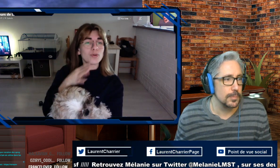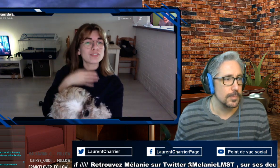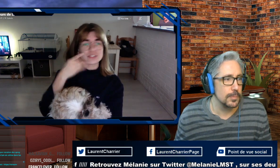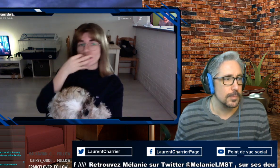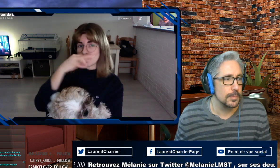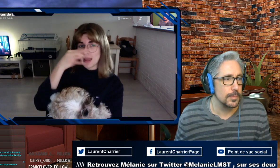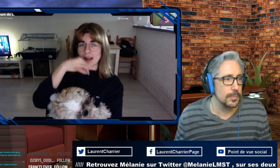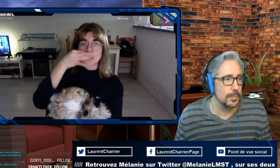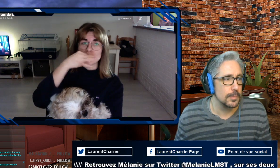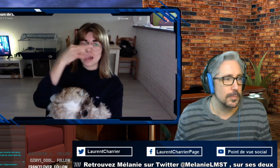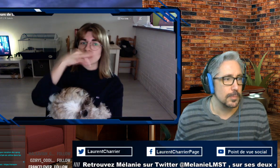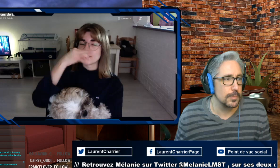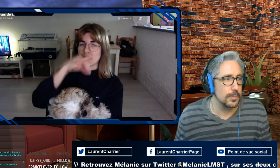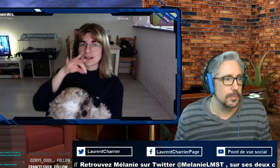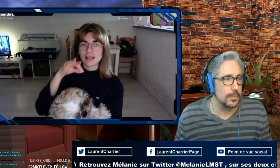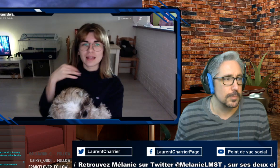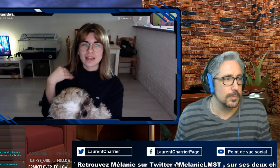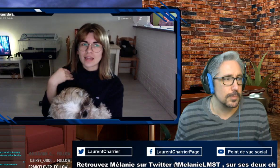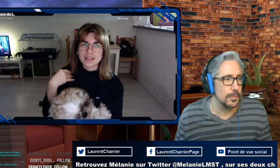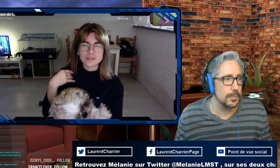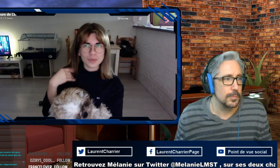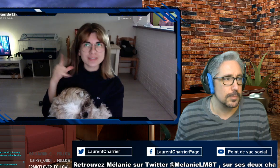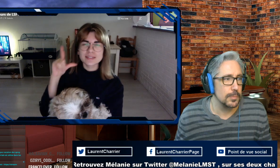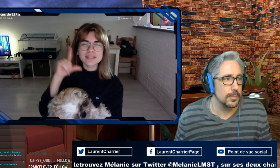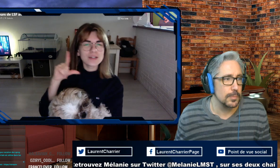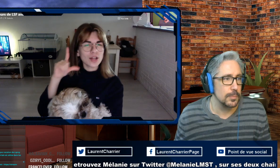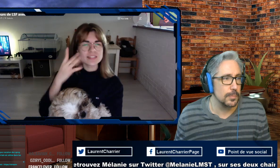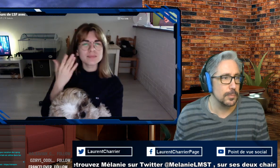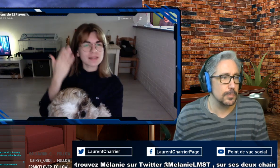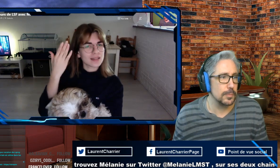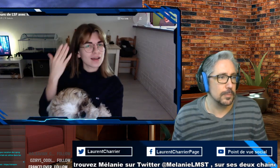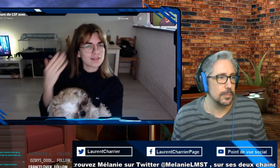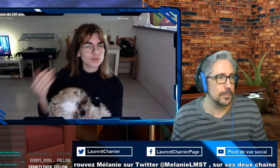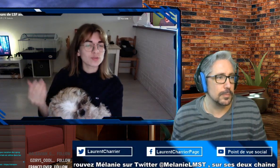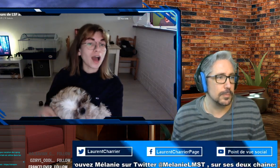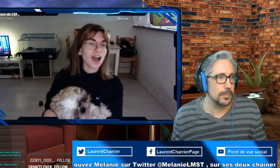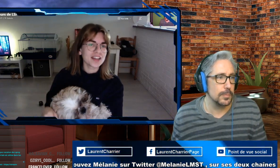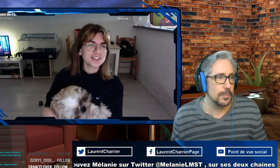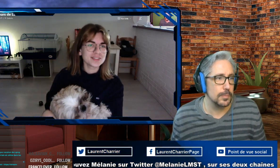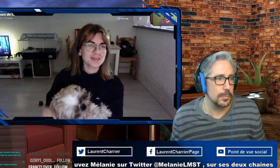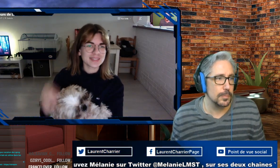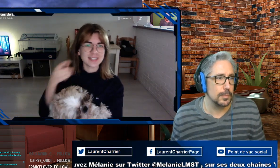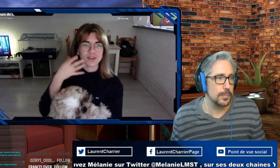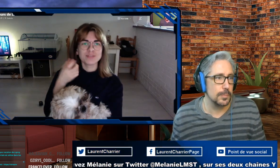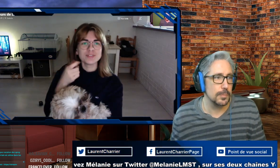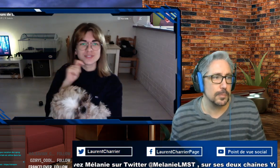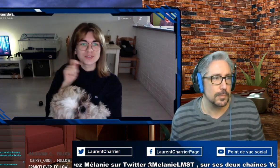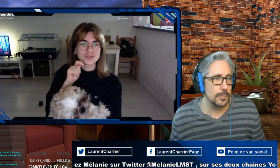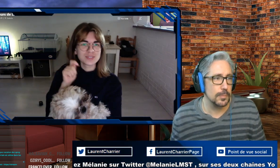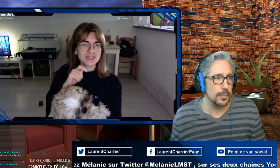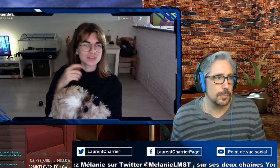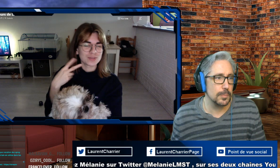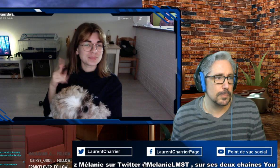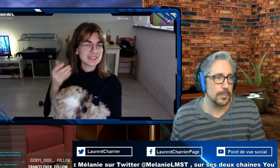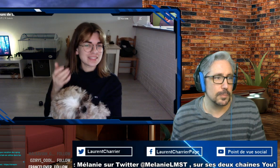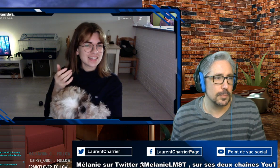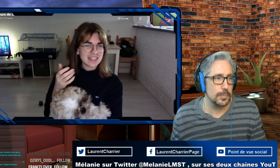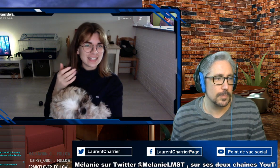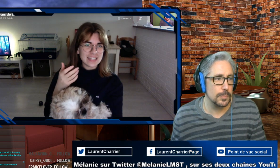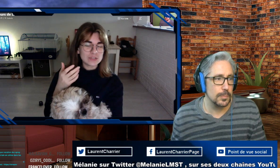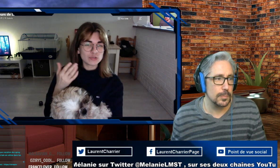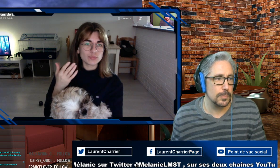le professeur, il parlait. Je crois que c'était le lundi matin. Donc, un lundi matin, tu as envie de discuter avec ton